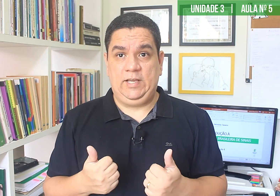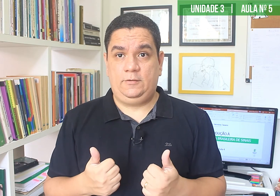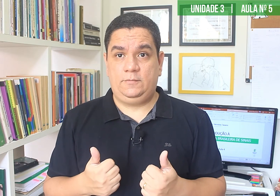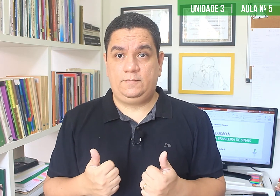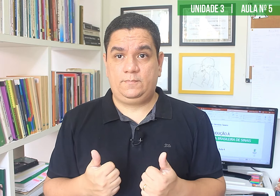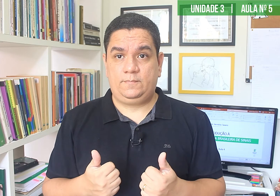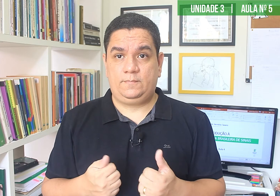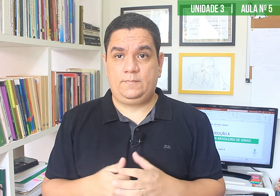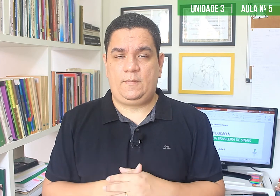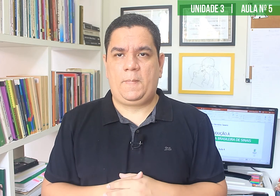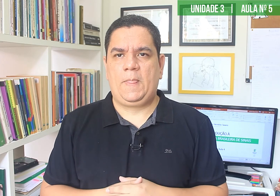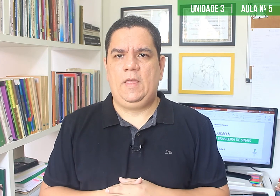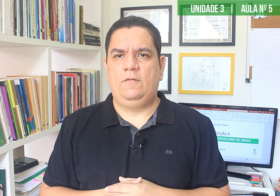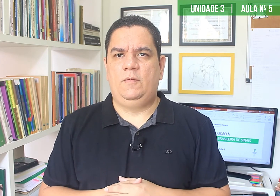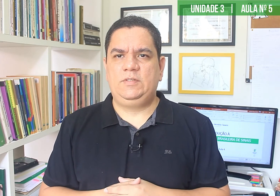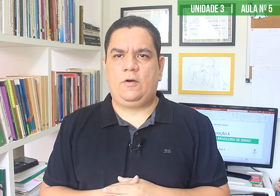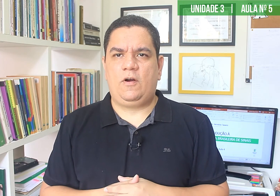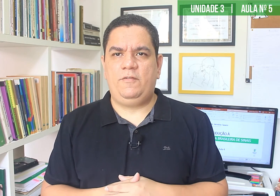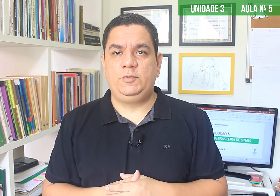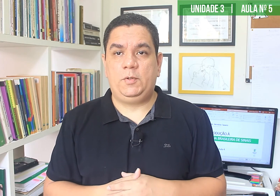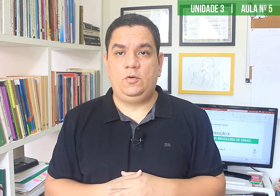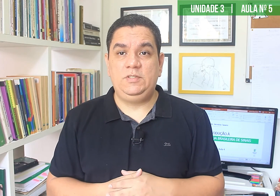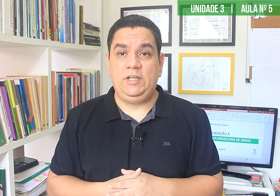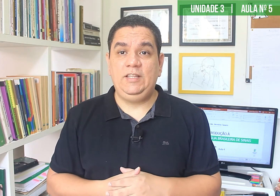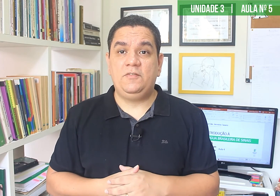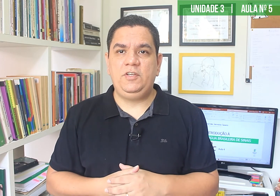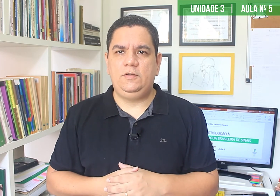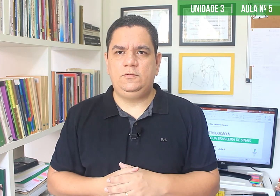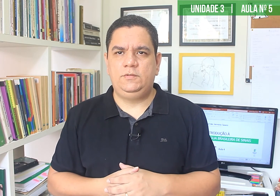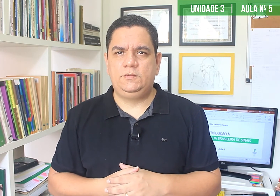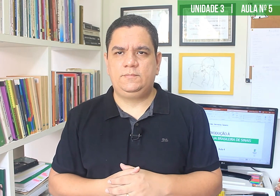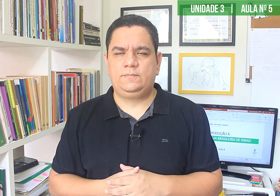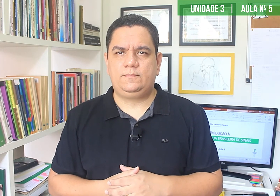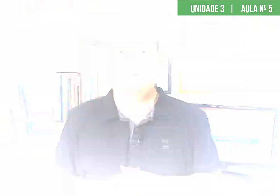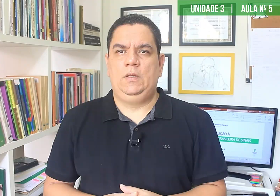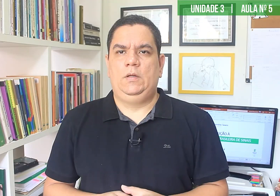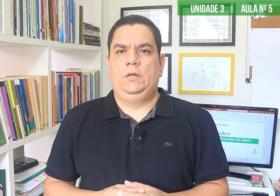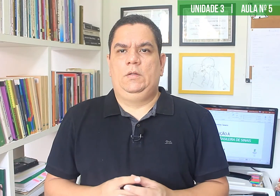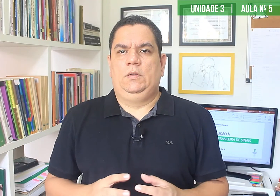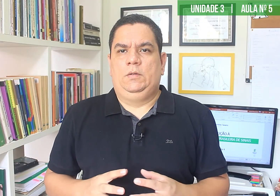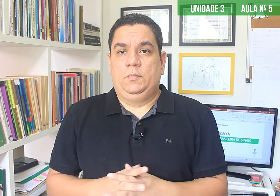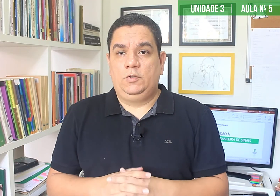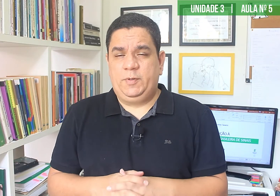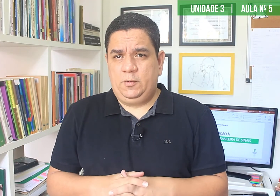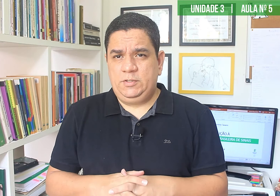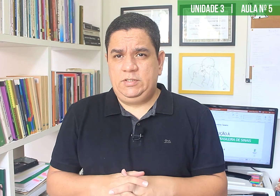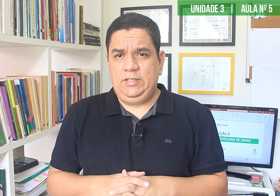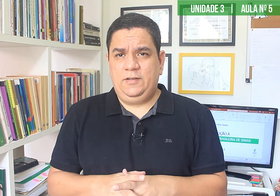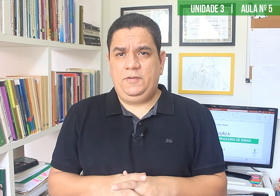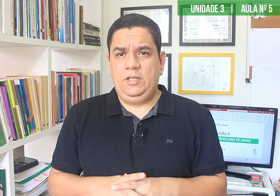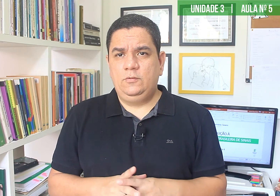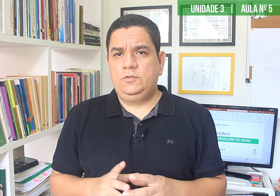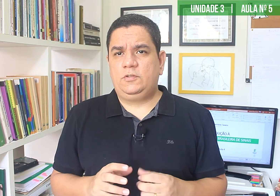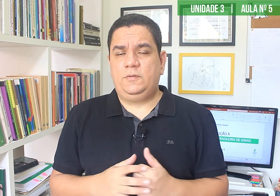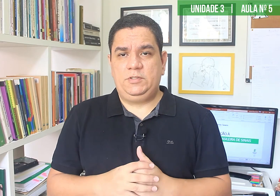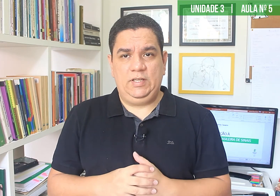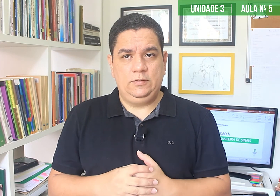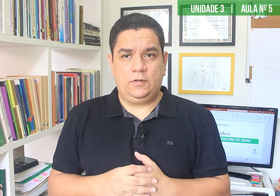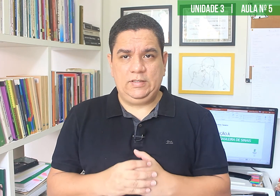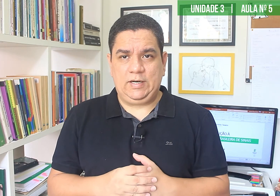Certo? Vamos agora ver os pronomes indefinidos. Bom, os pronomes indefinidos nós vamos ter que soletrar,